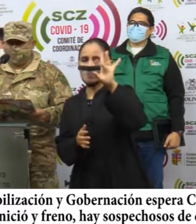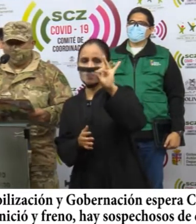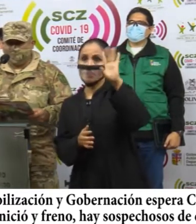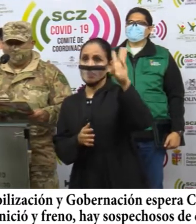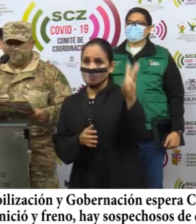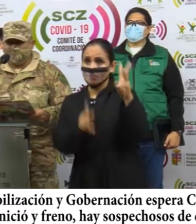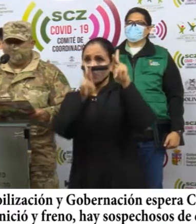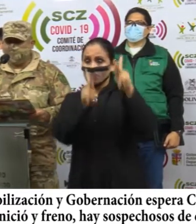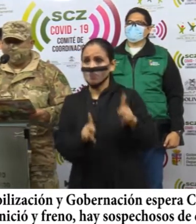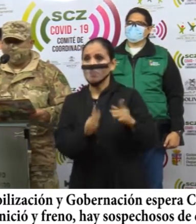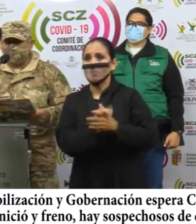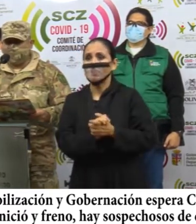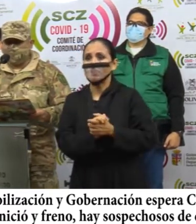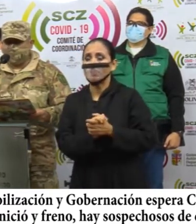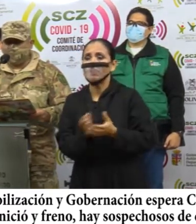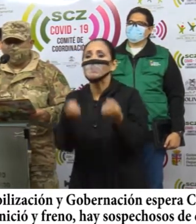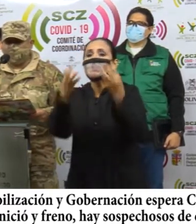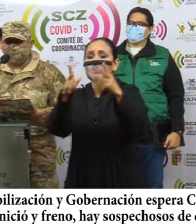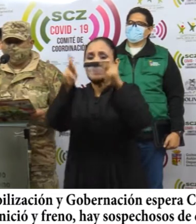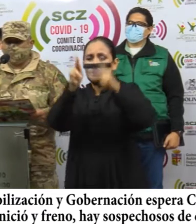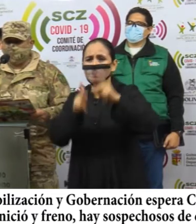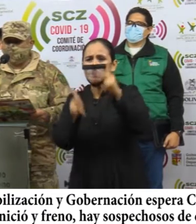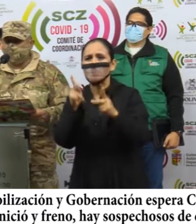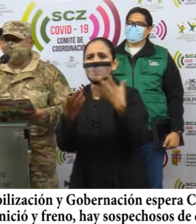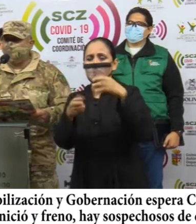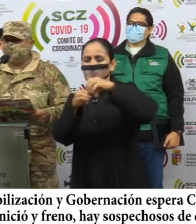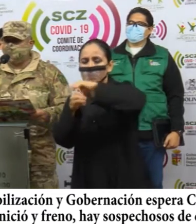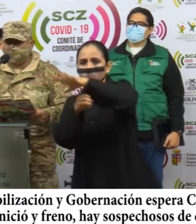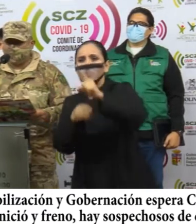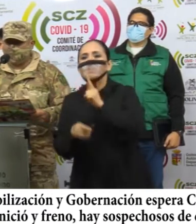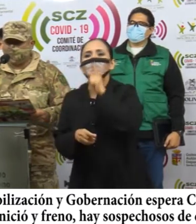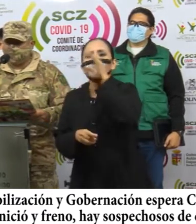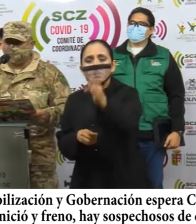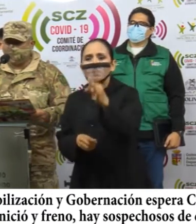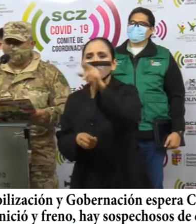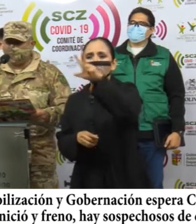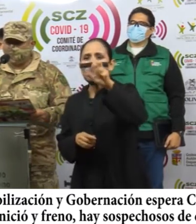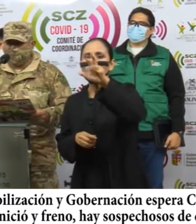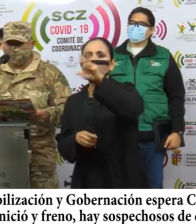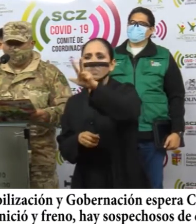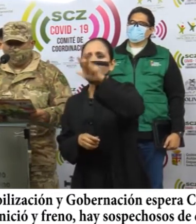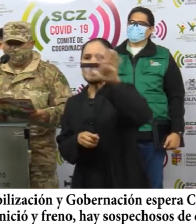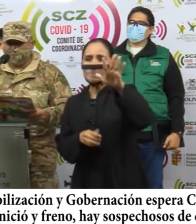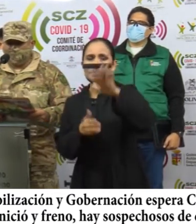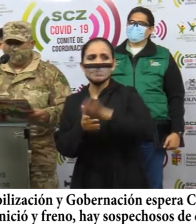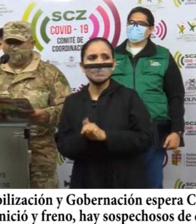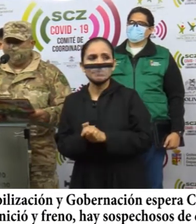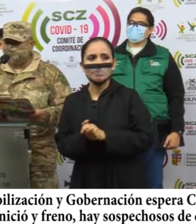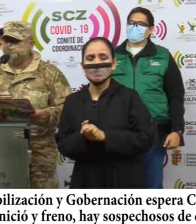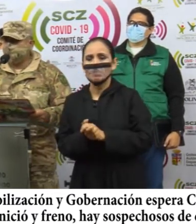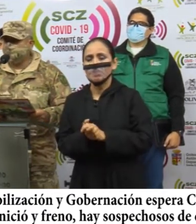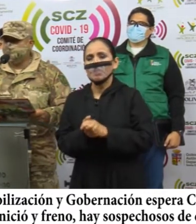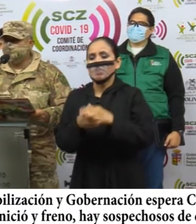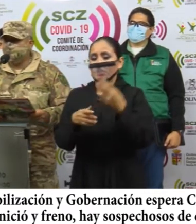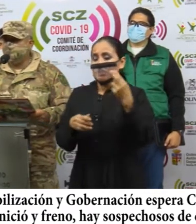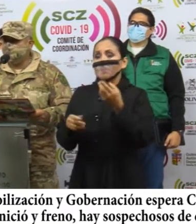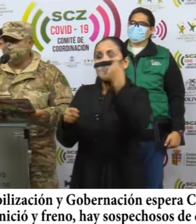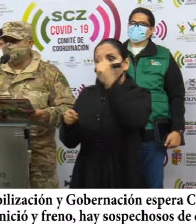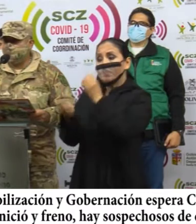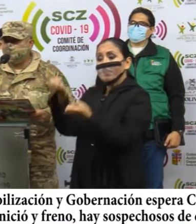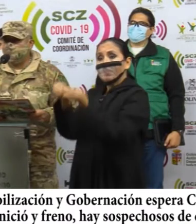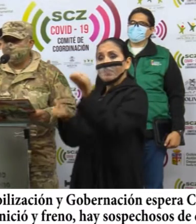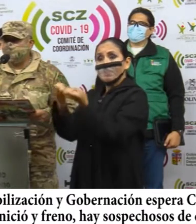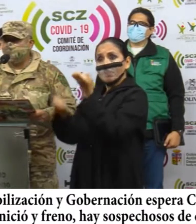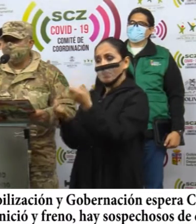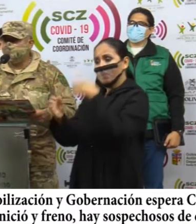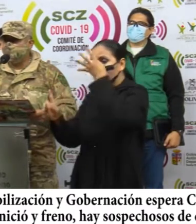5.986. La cantidad de personas con COVID-19 confirmadas son 335. evaluadas por un equipo médico